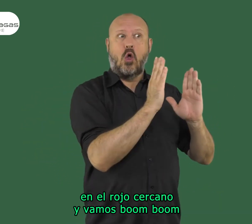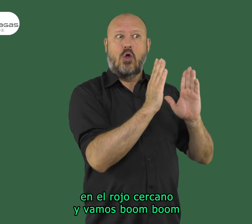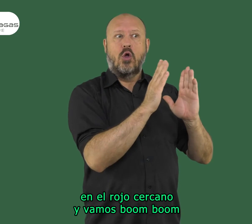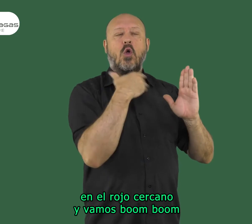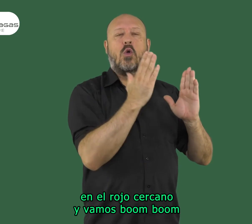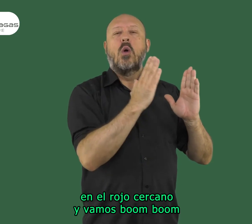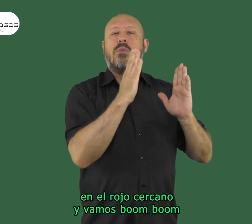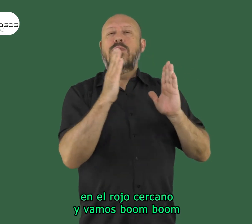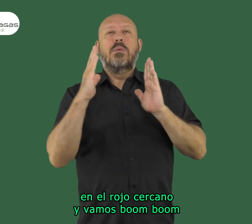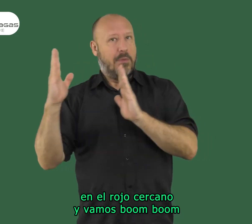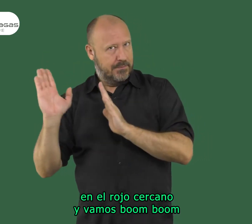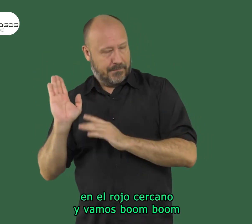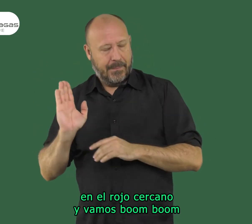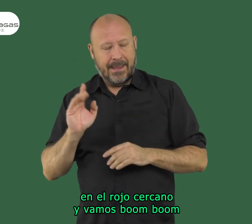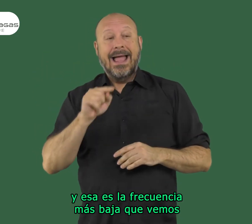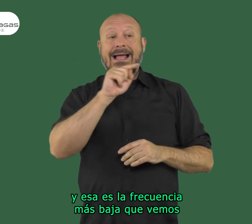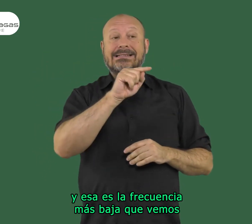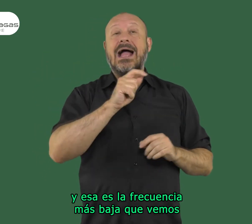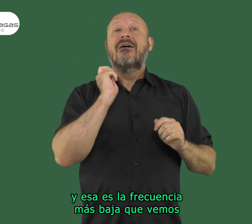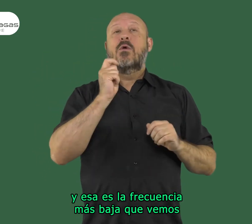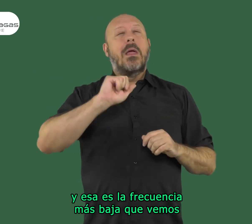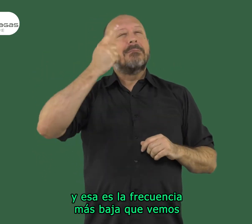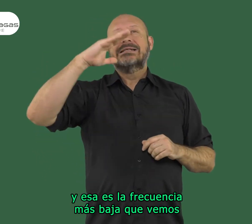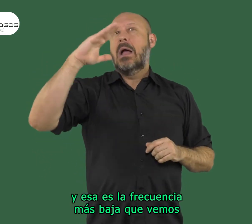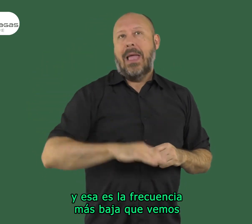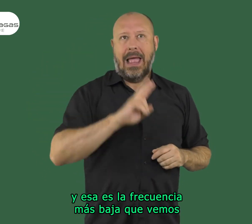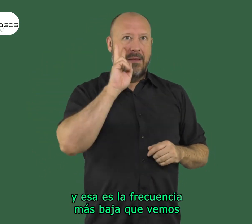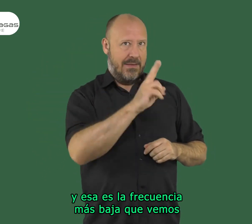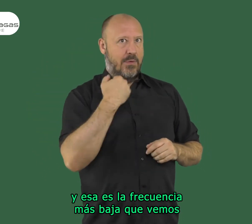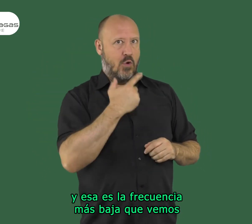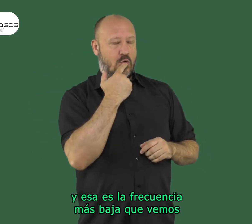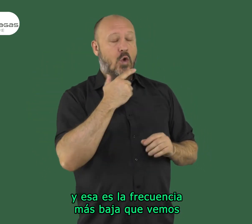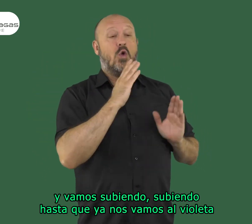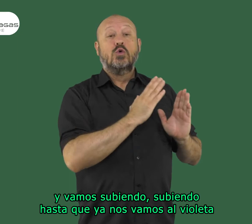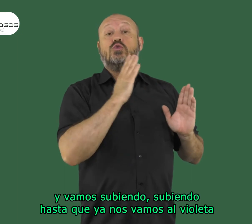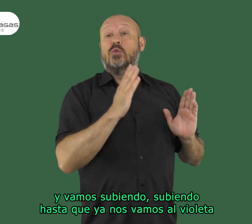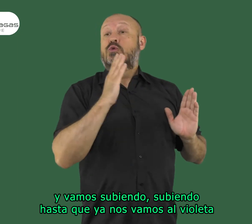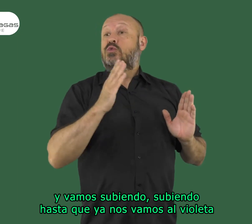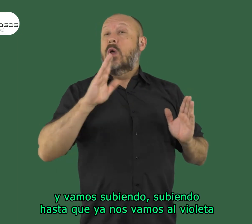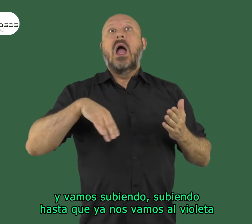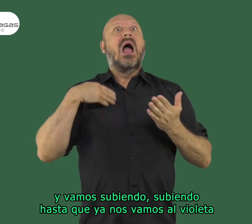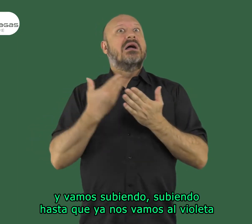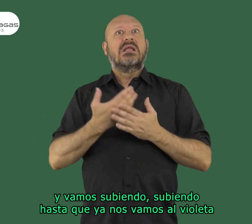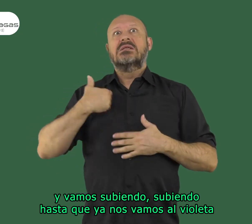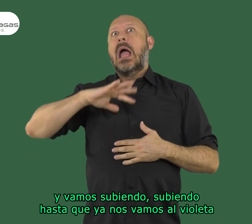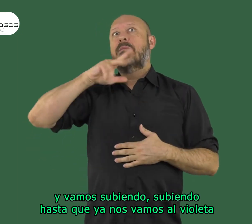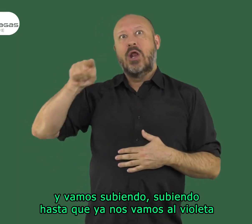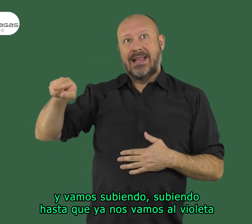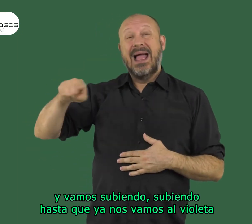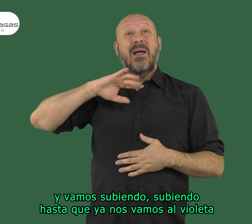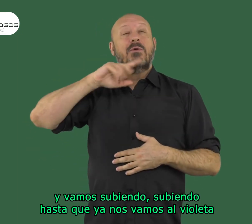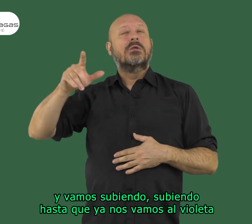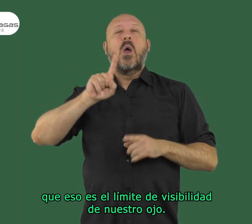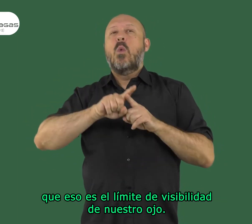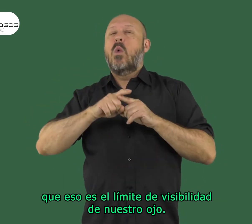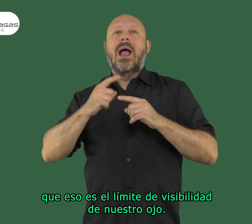en el rojo cercano y vamos bum bum, y esa es la frecuencia más baja que vemos y vamos subiendo hasta que ya nos vamos